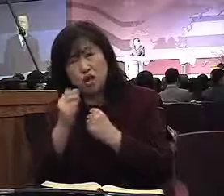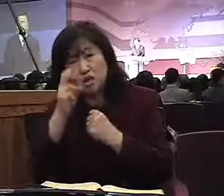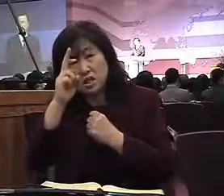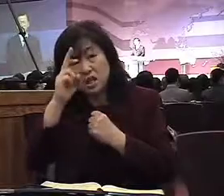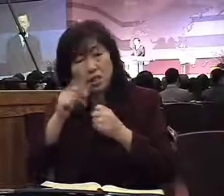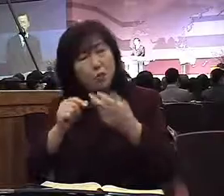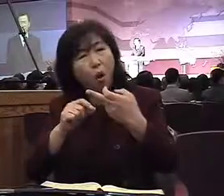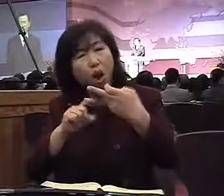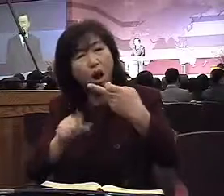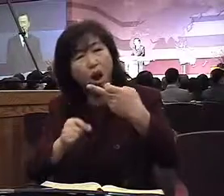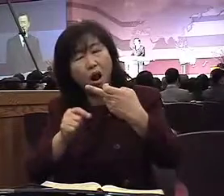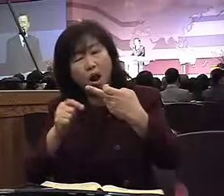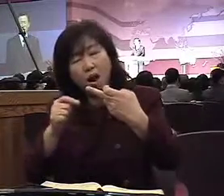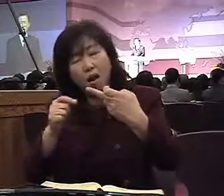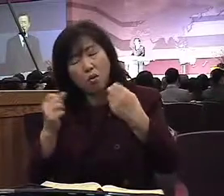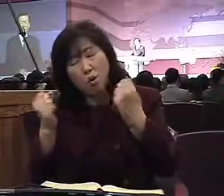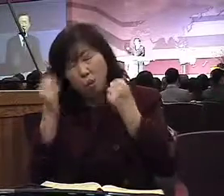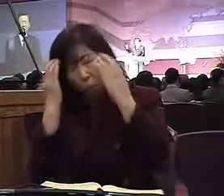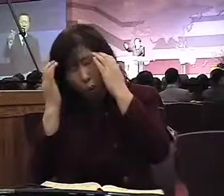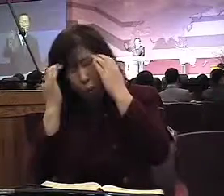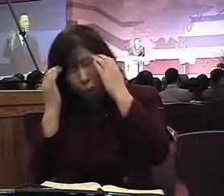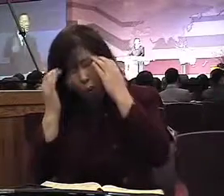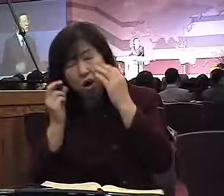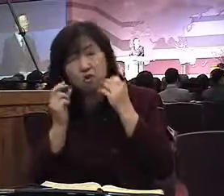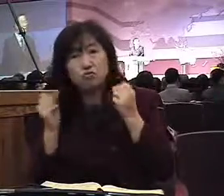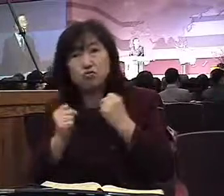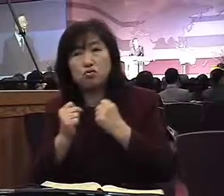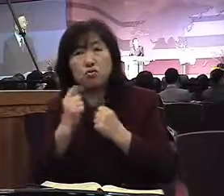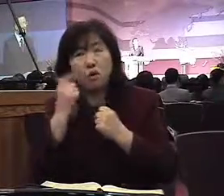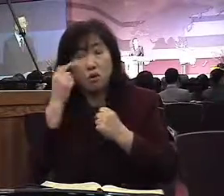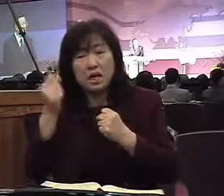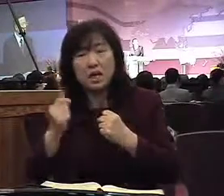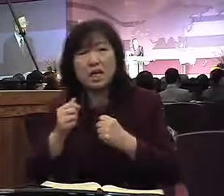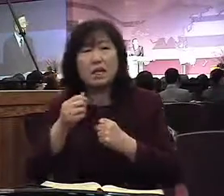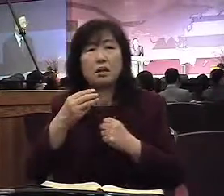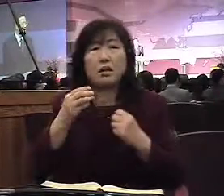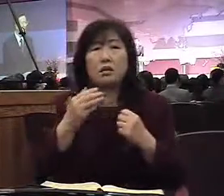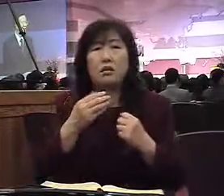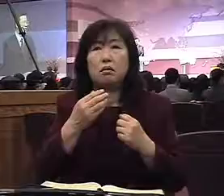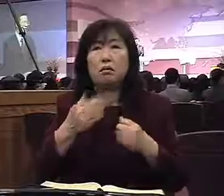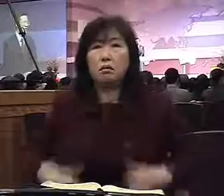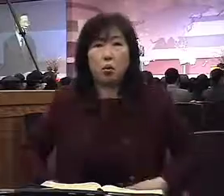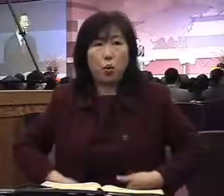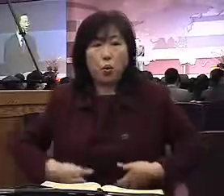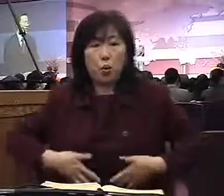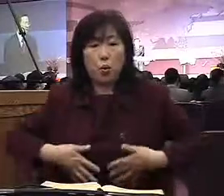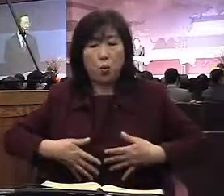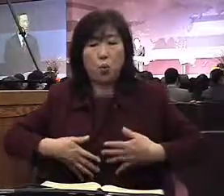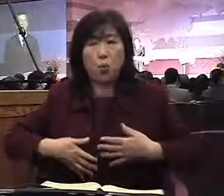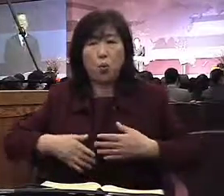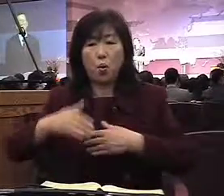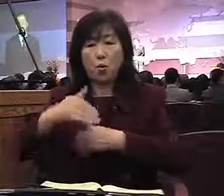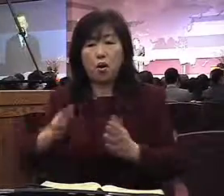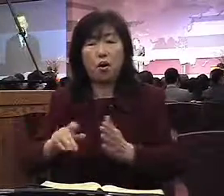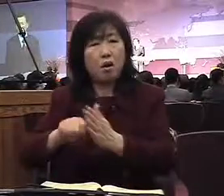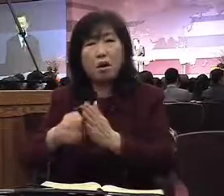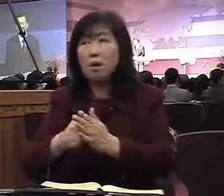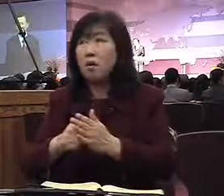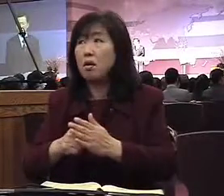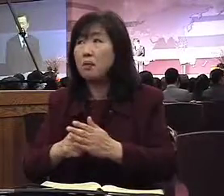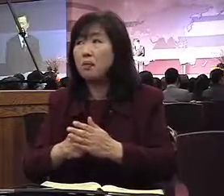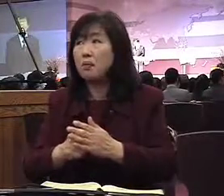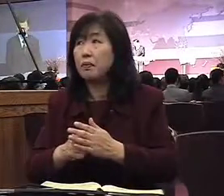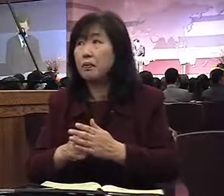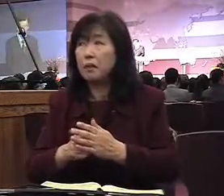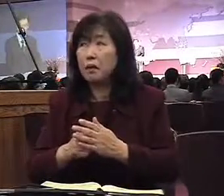너무 추웠어요. 아니 목사님 히터를 틀면 되지 이렇게 추위에 고생하십니까? 아니 제가 히터가 어디 있는가